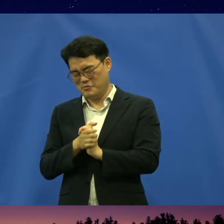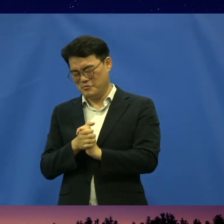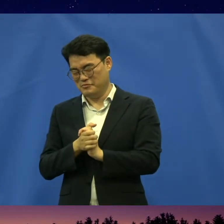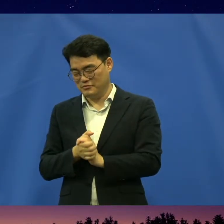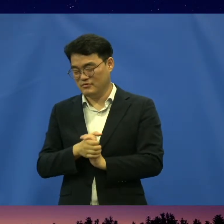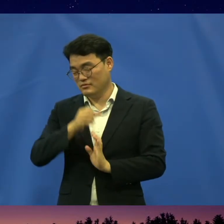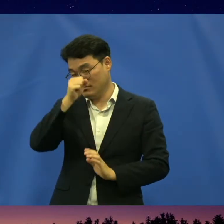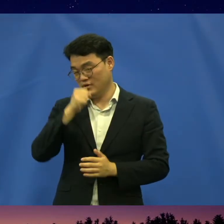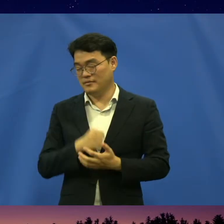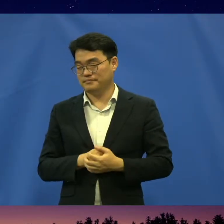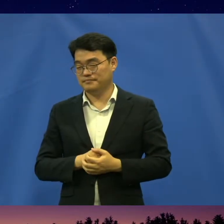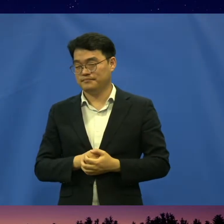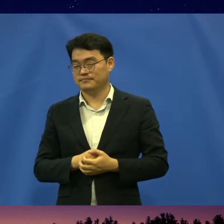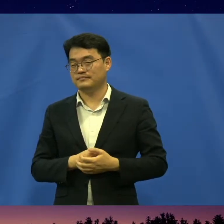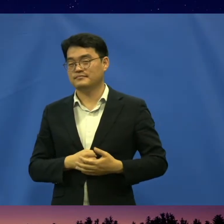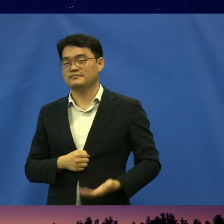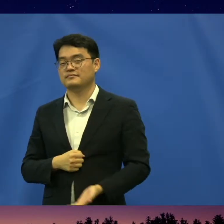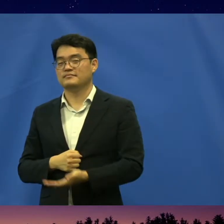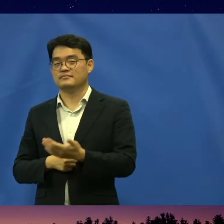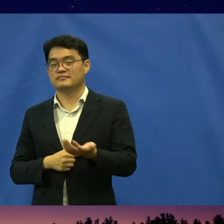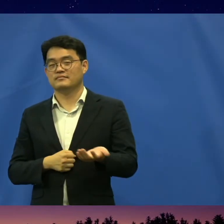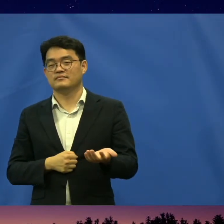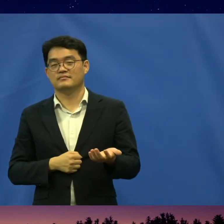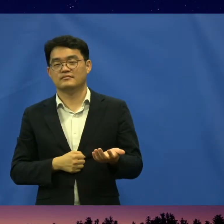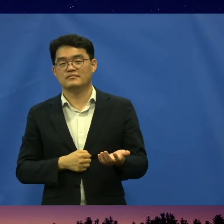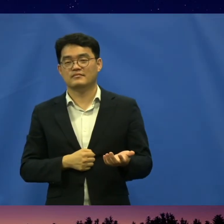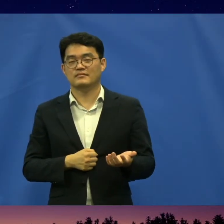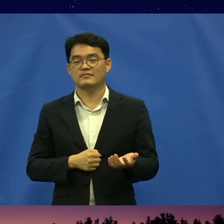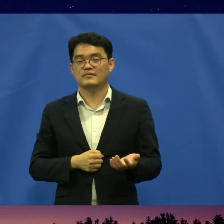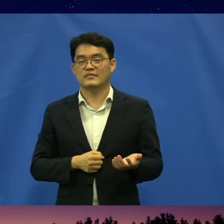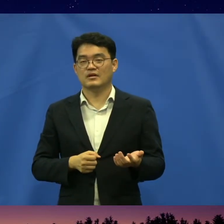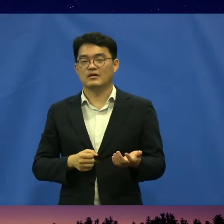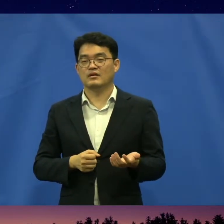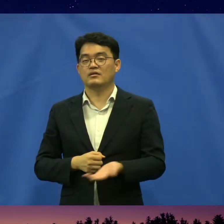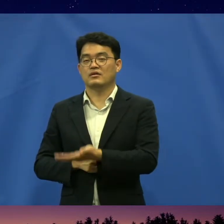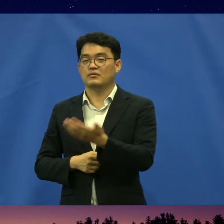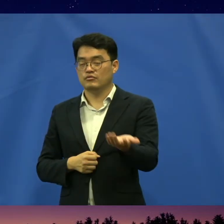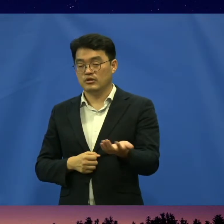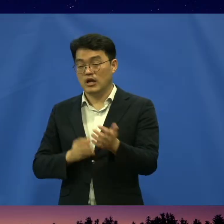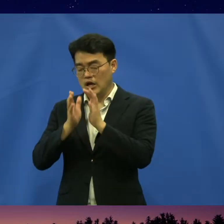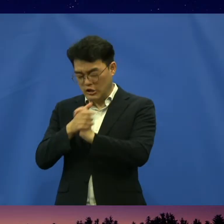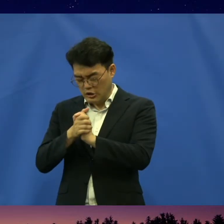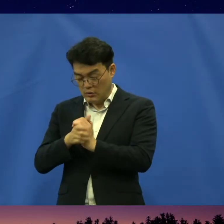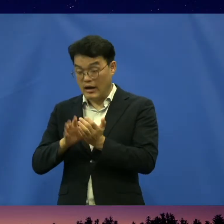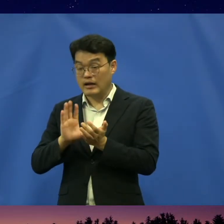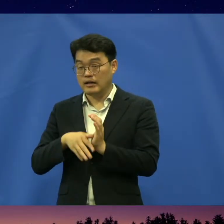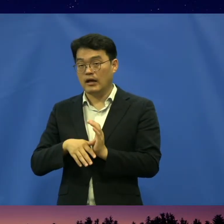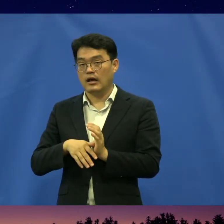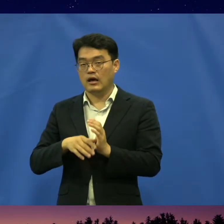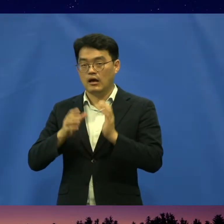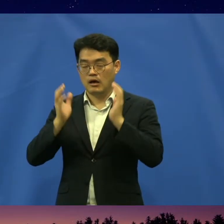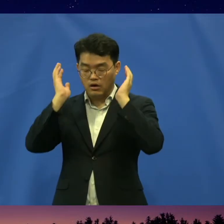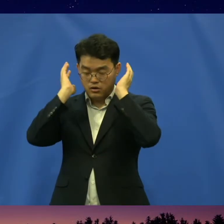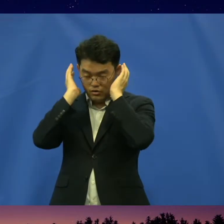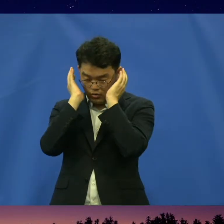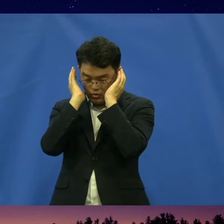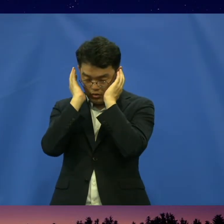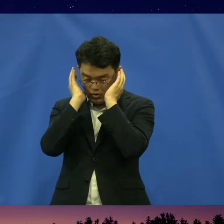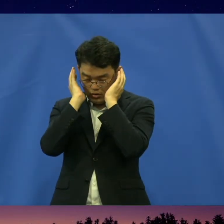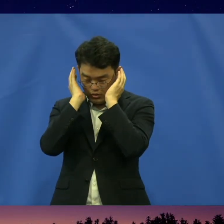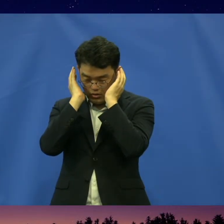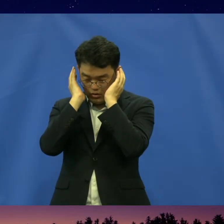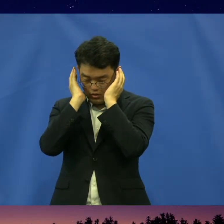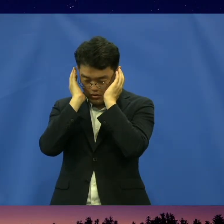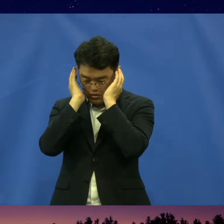그럴 때는 약간 여러분 손을 이렇게 해보세요. 이렇게 해보면 자기 소리가 나는 방향이 있어요. 지금 이렇게 하면, 그죠?